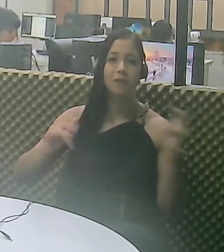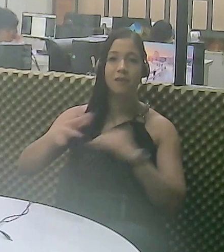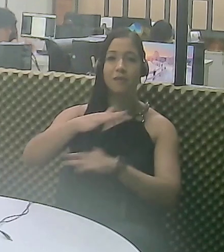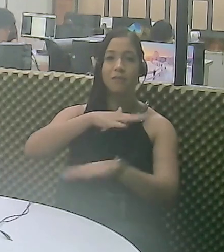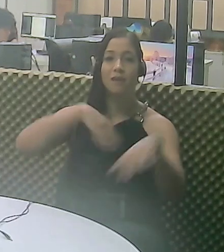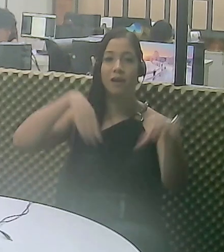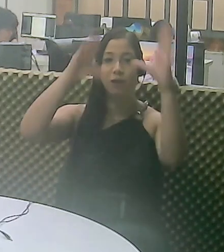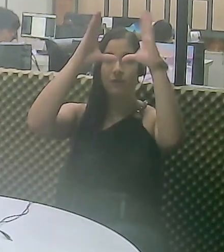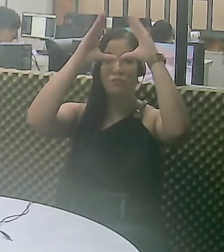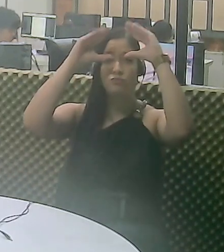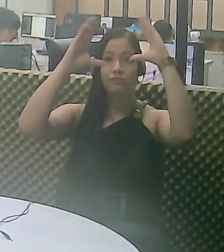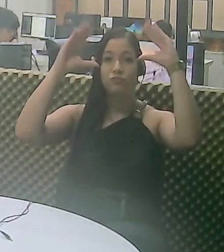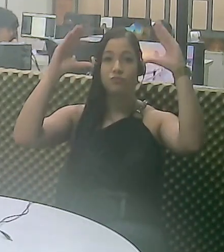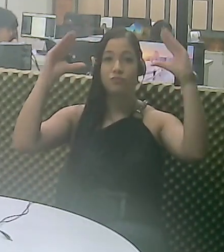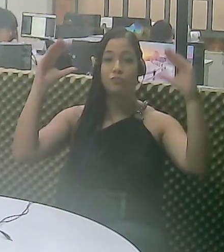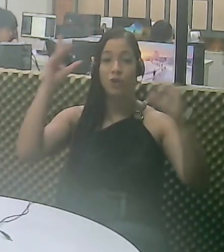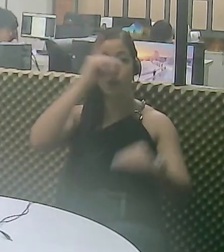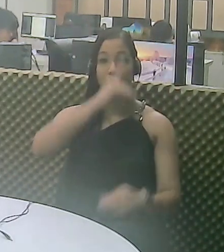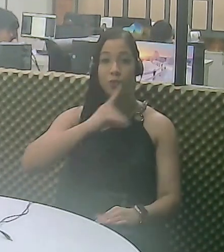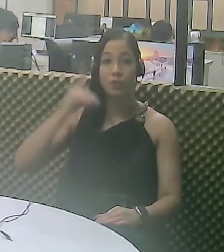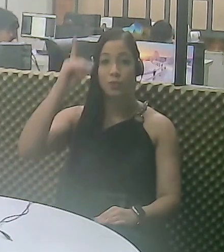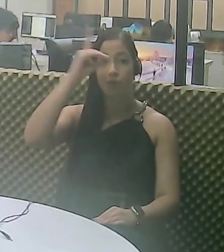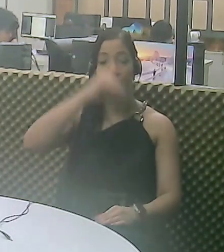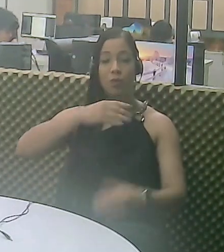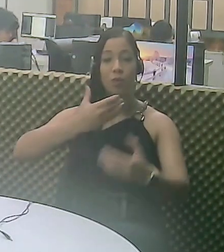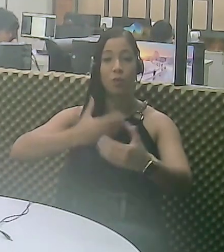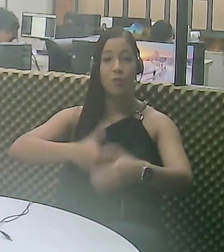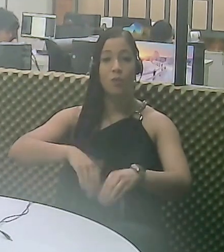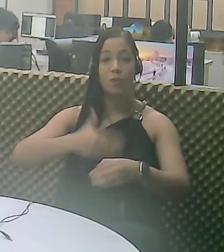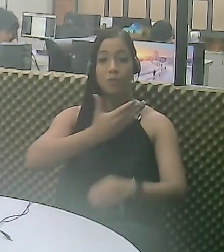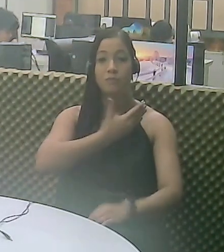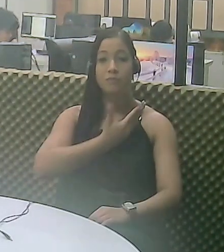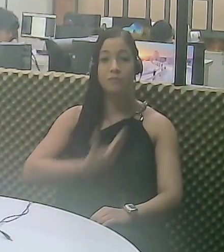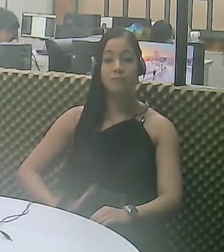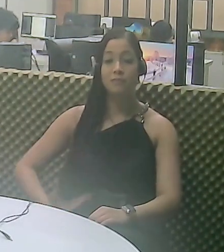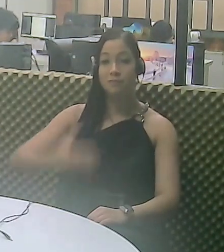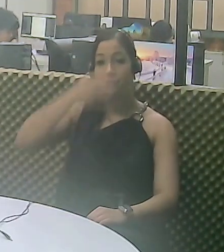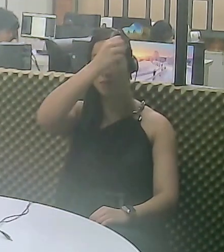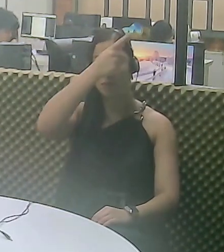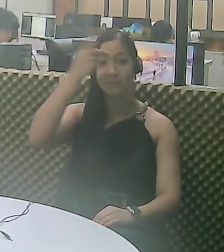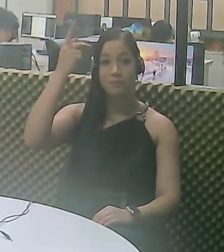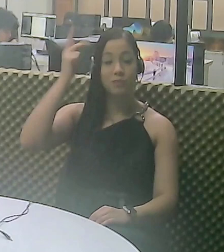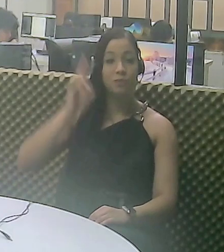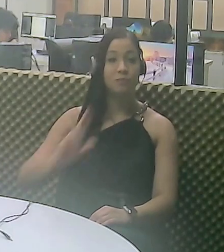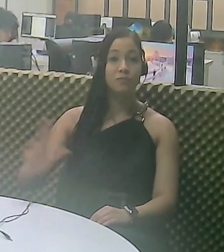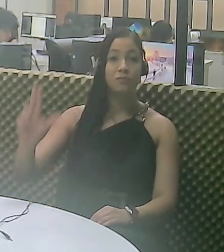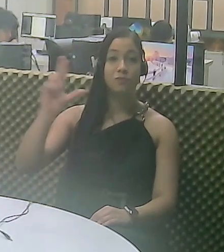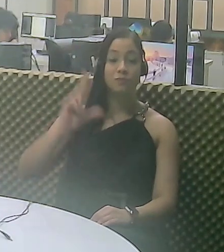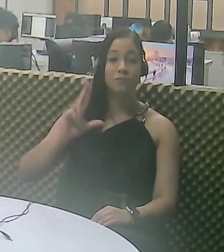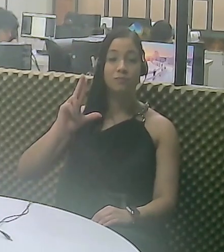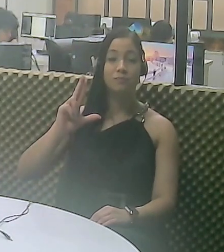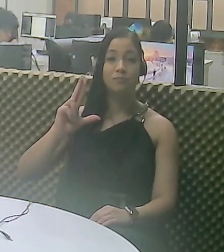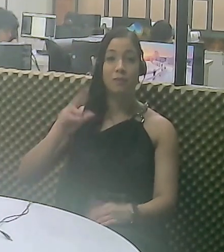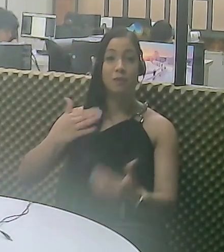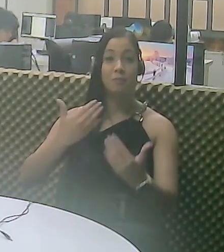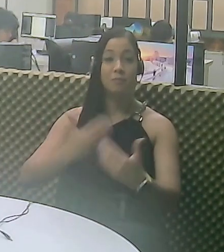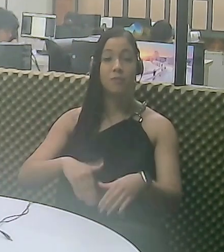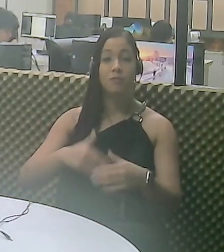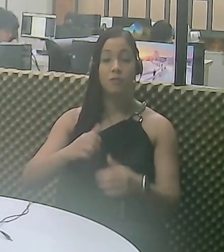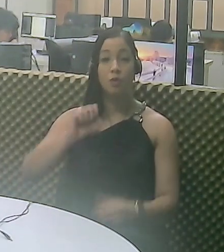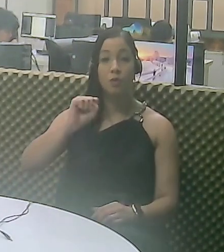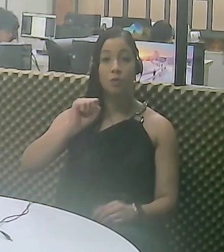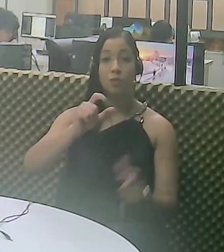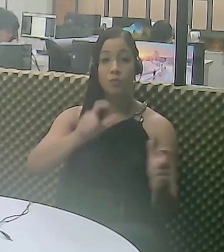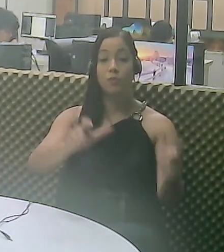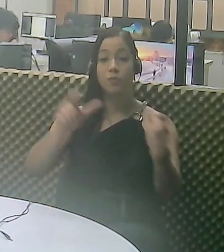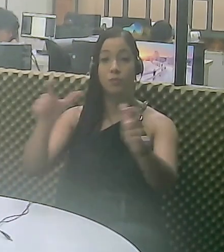tranquila, foi realizado neste domingo o concurso público da Prefeitura de Uberlândia. Aplicadas em 8 locais